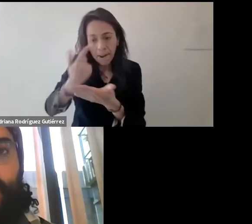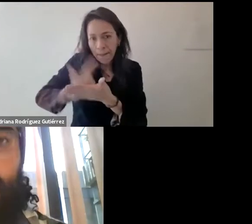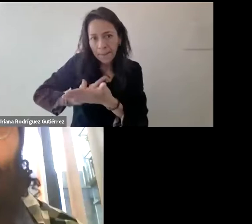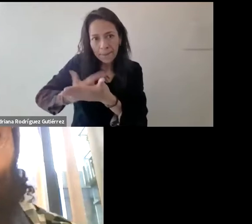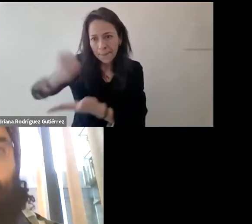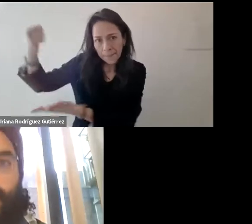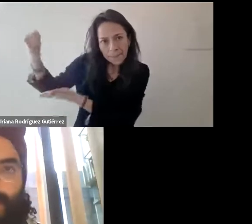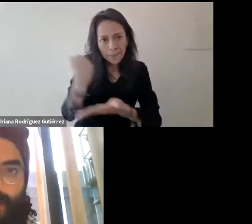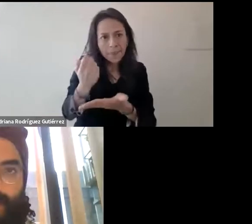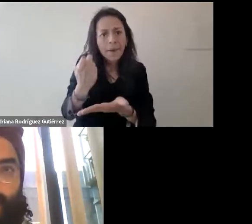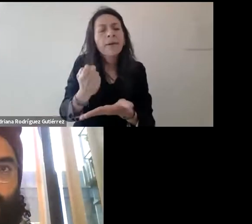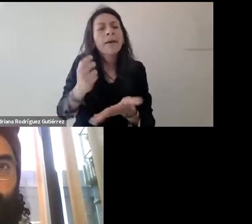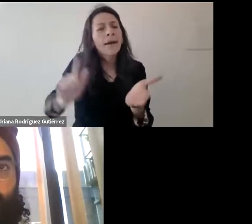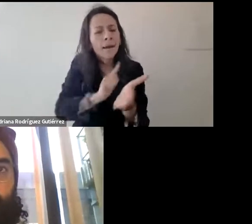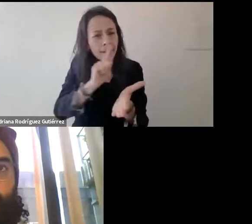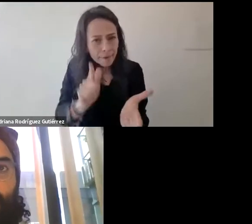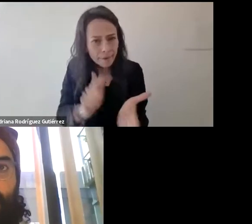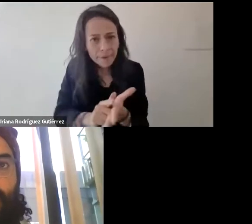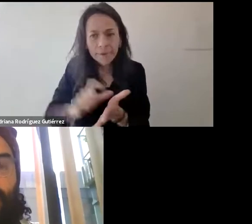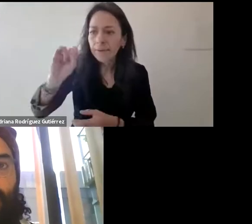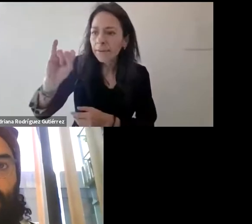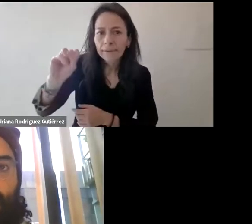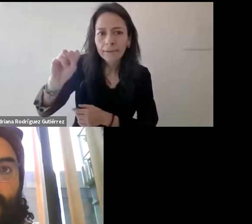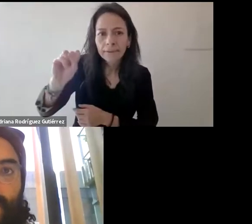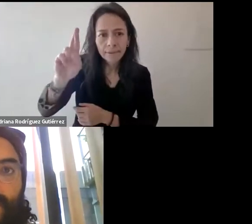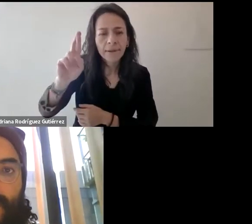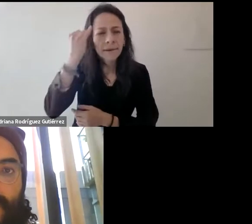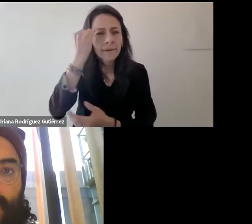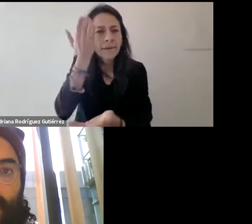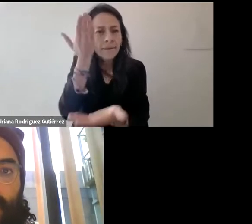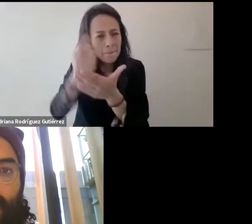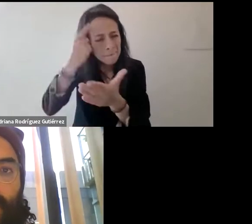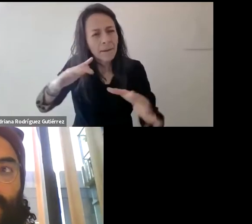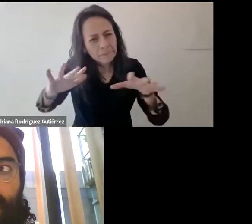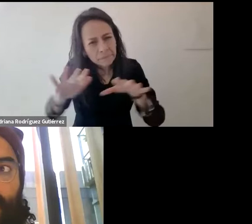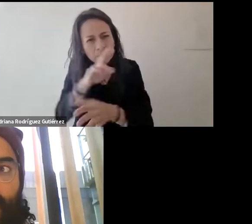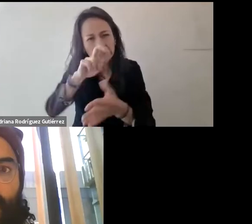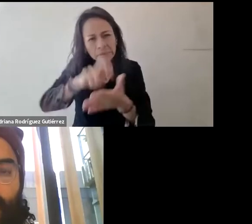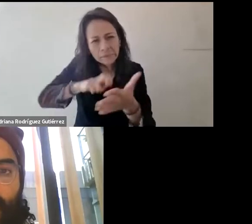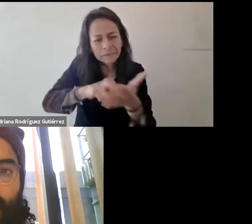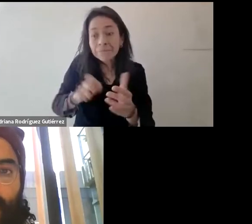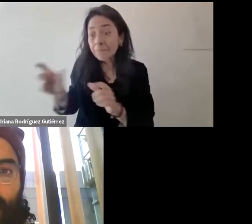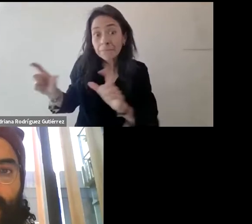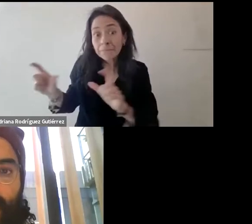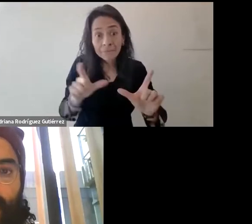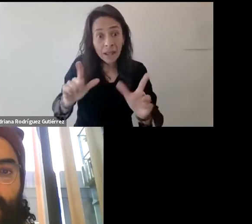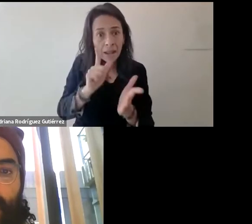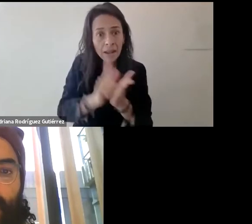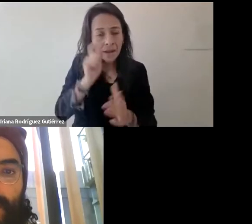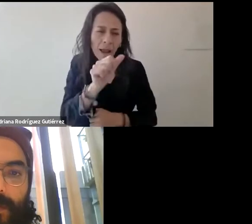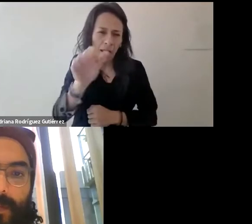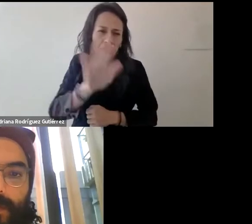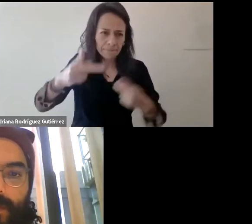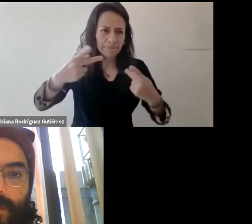de reforma a la ley del impuesto sobre la renta que afecta sobre todo a que las personas físicas